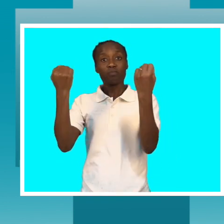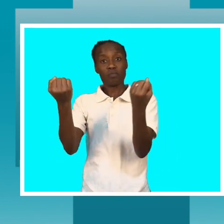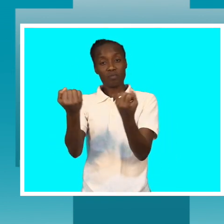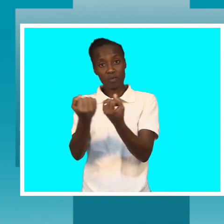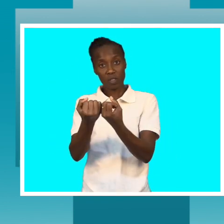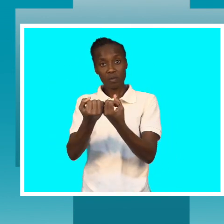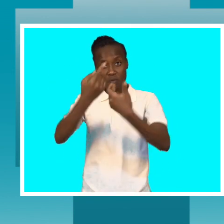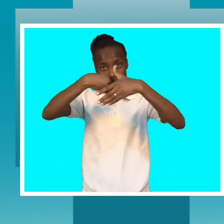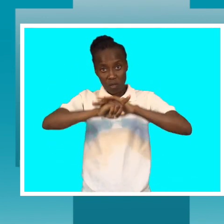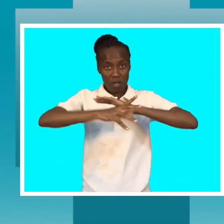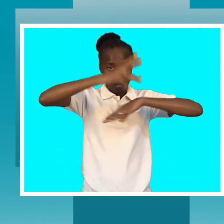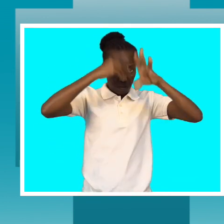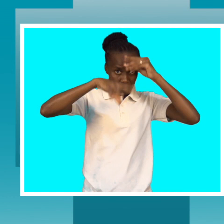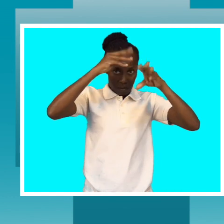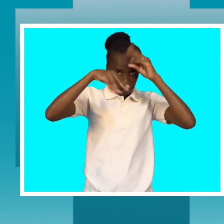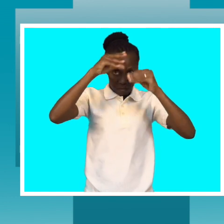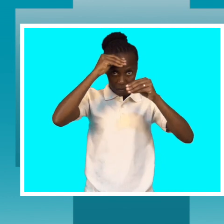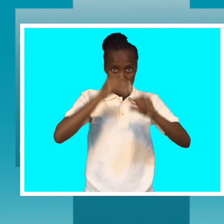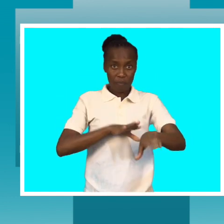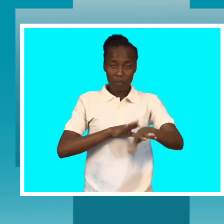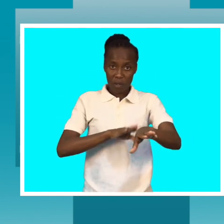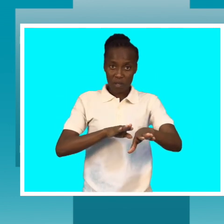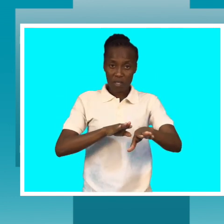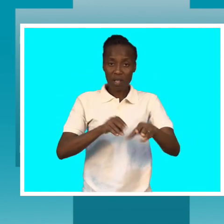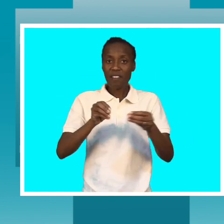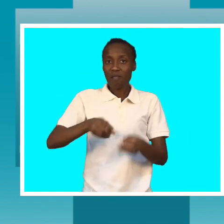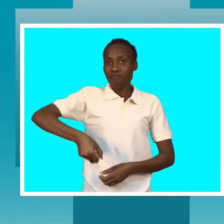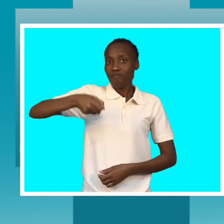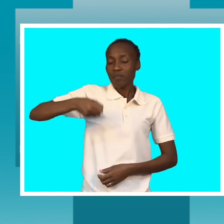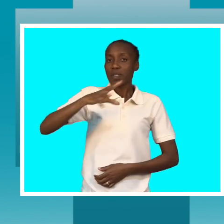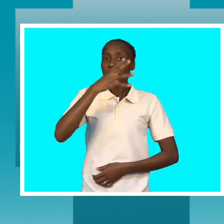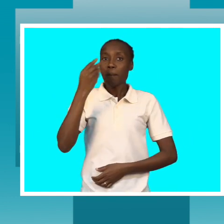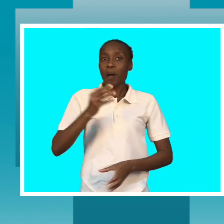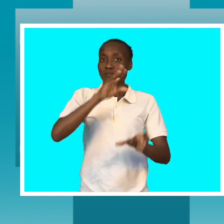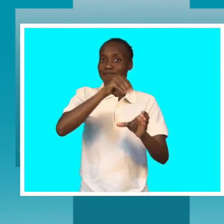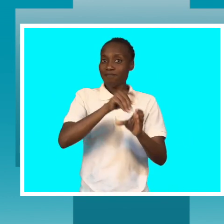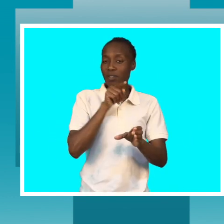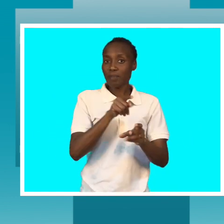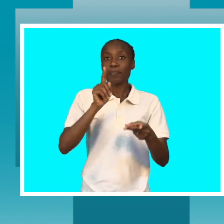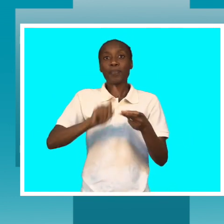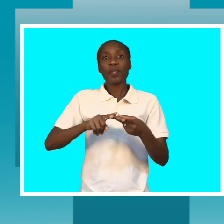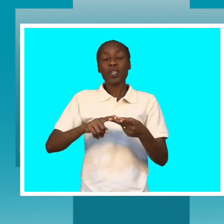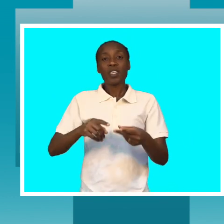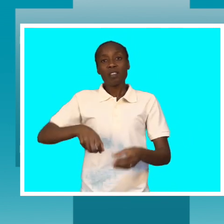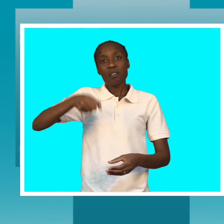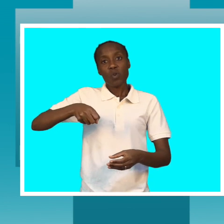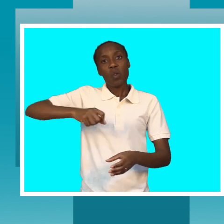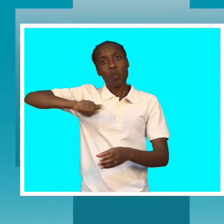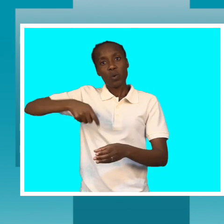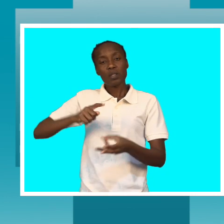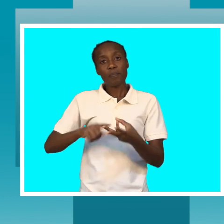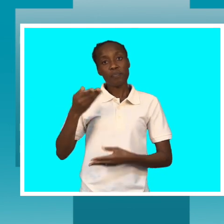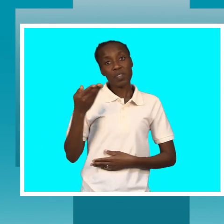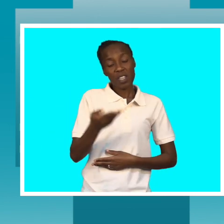aprendi para cozer sacola de pau, jogo da cozinha. Com essa máquina eu